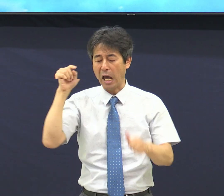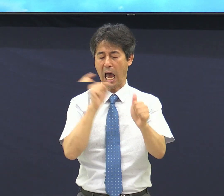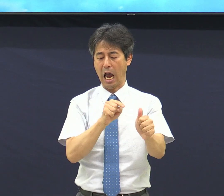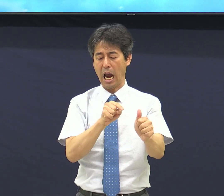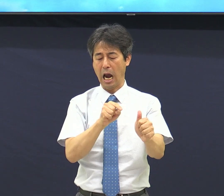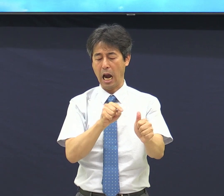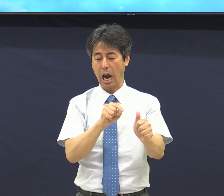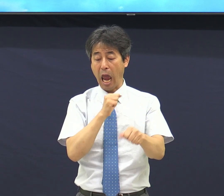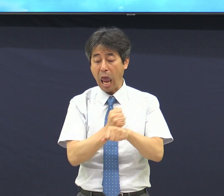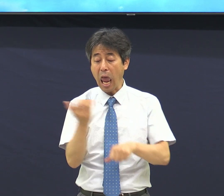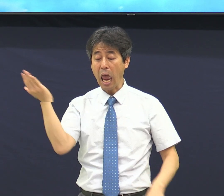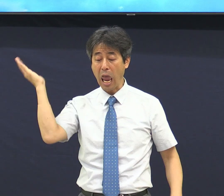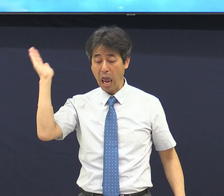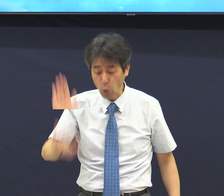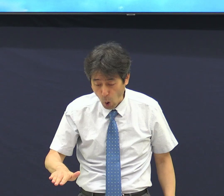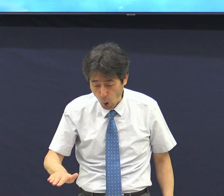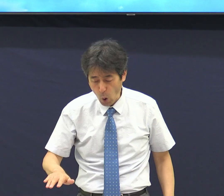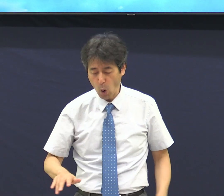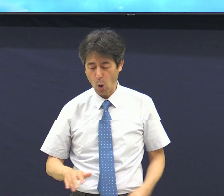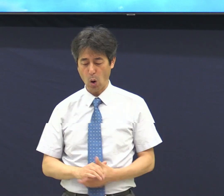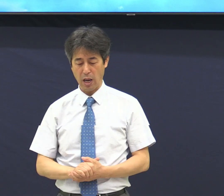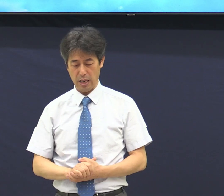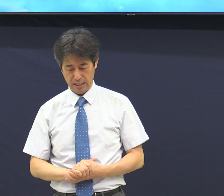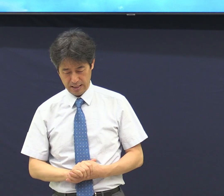캄캄하게 되리라 할지라도